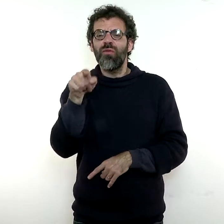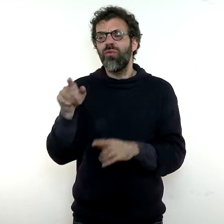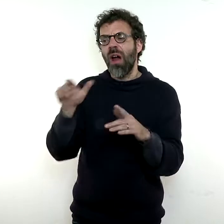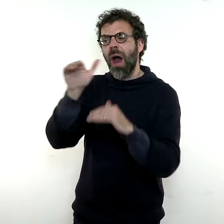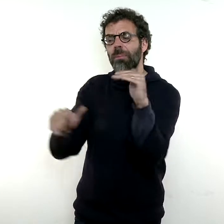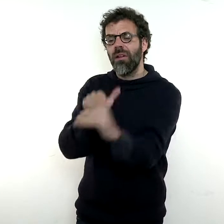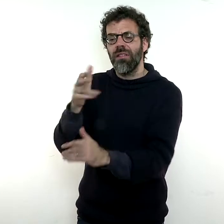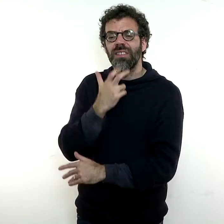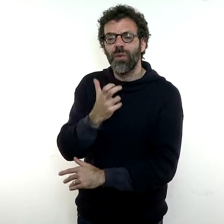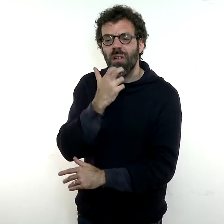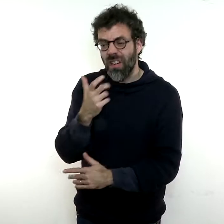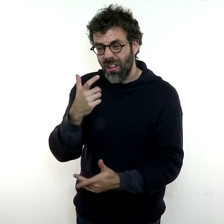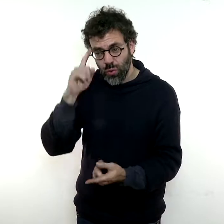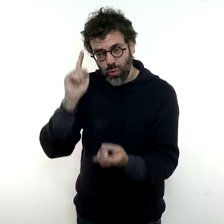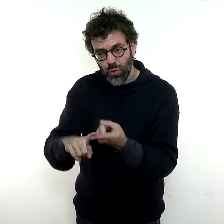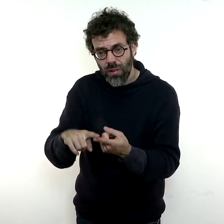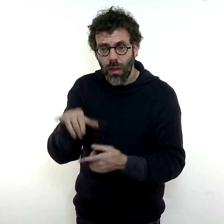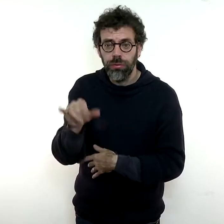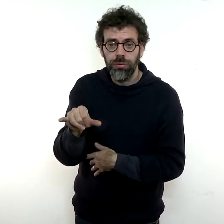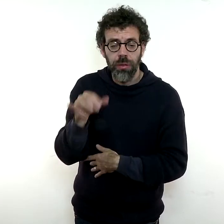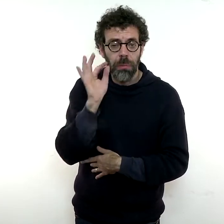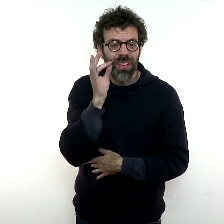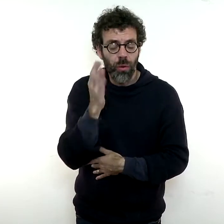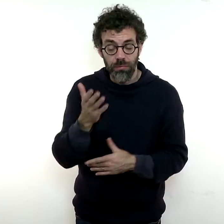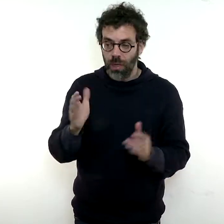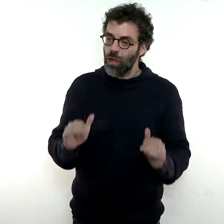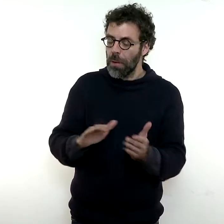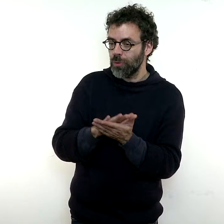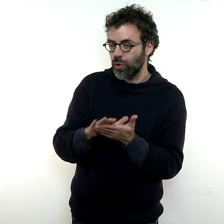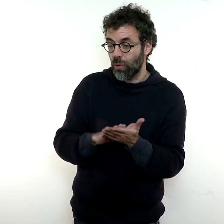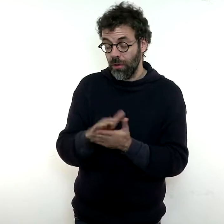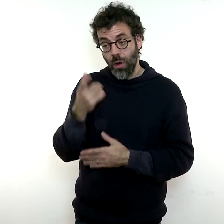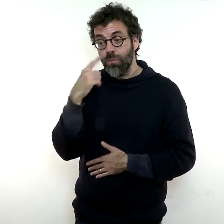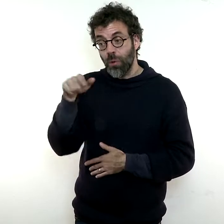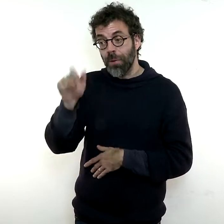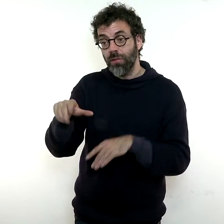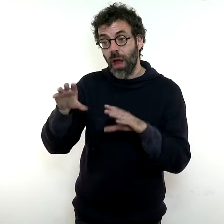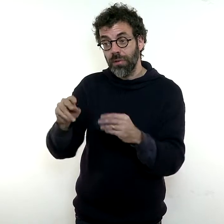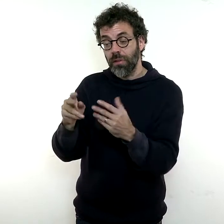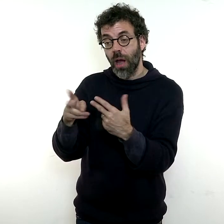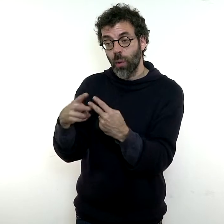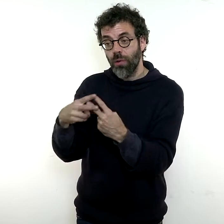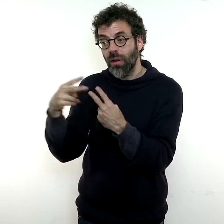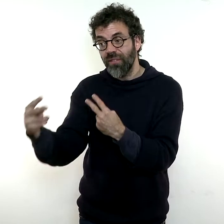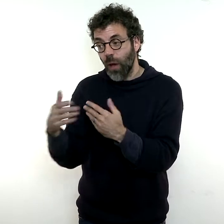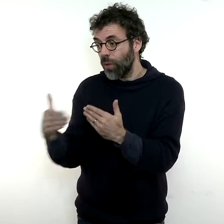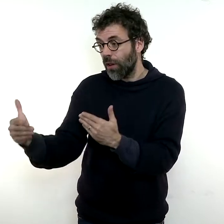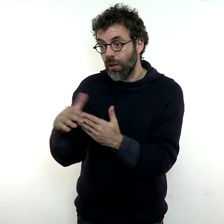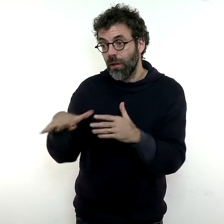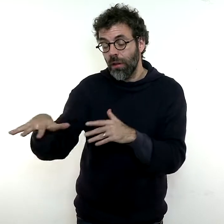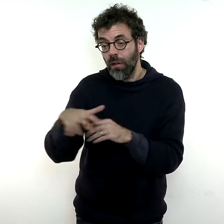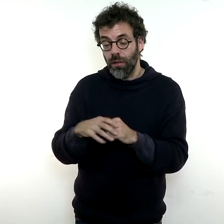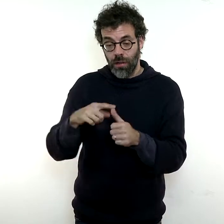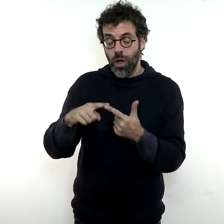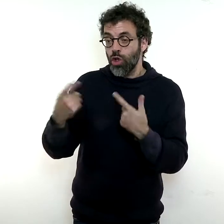enfin, pour les riverains, pour les habitants, pour les commerçants, bien sûr c'est important. Mais nous concertons sur des sujets